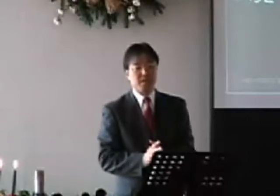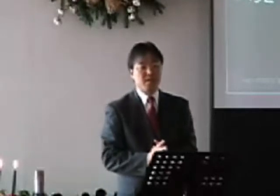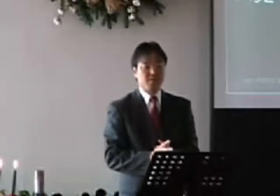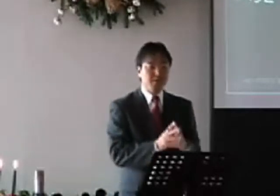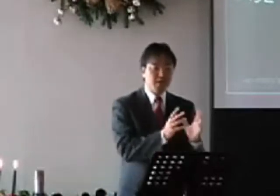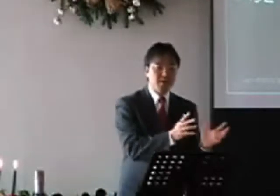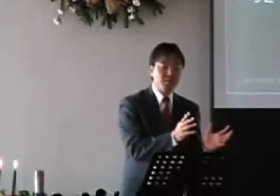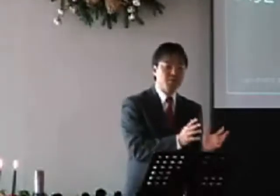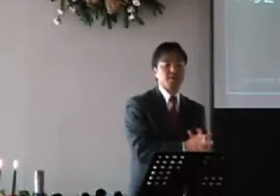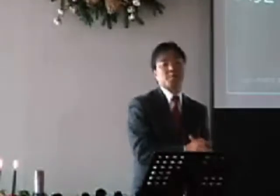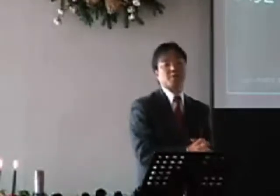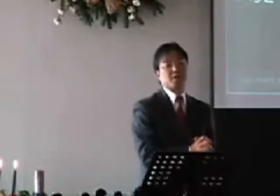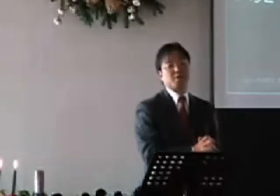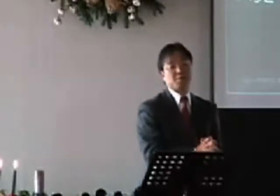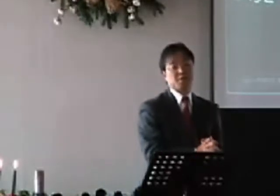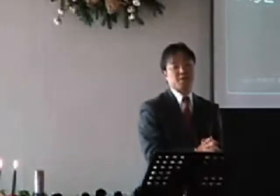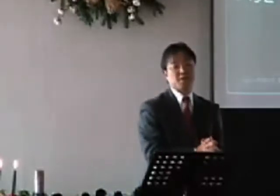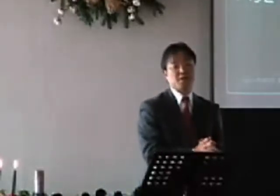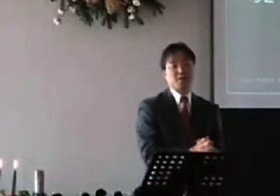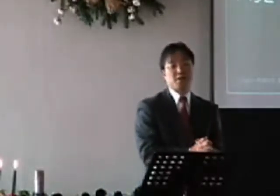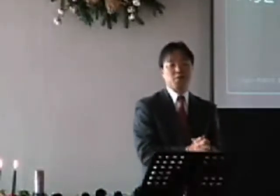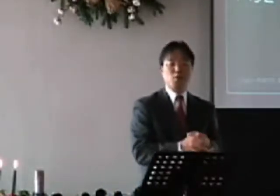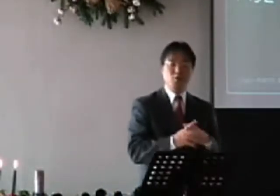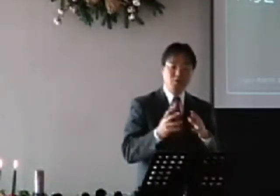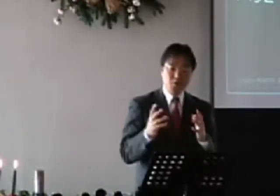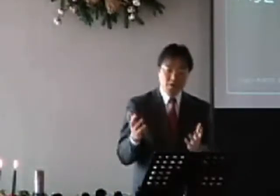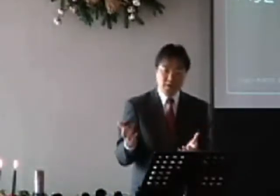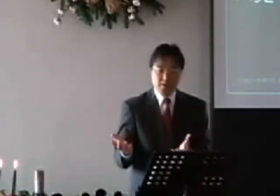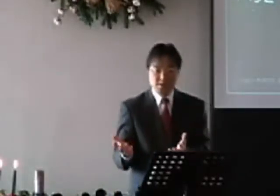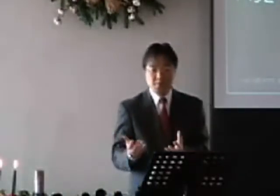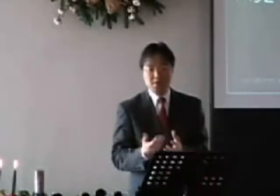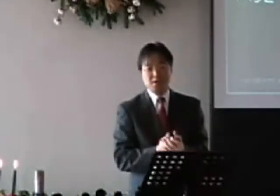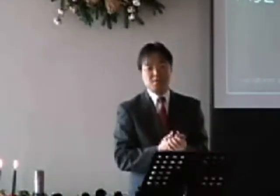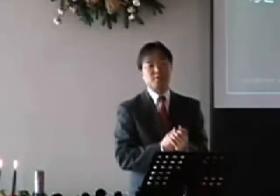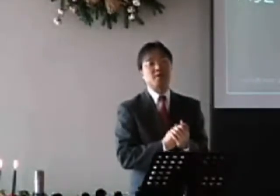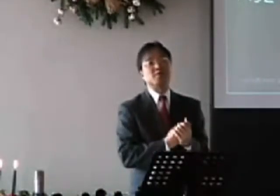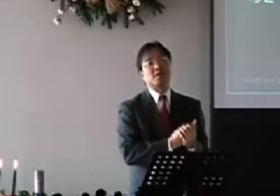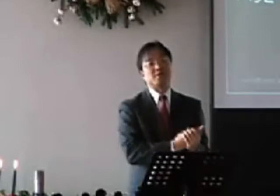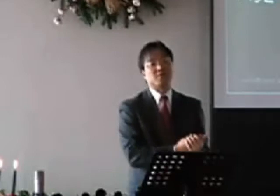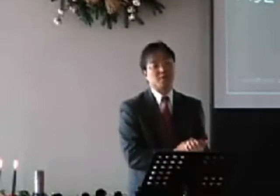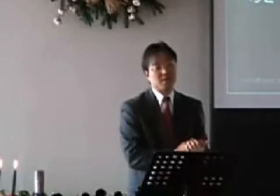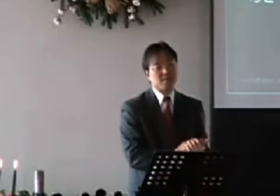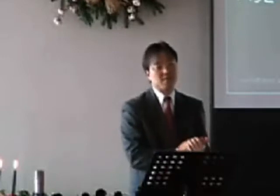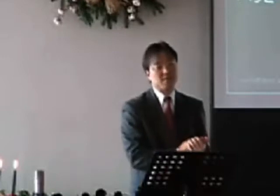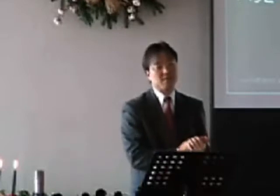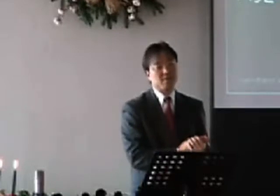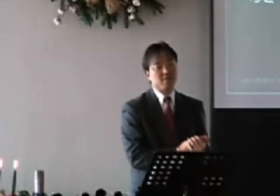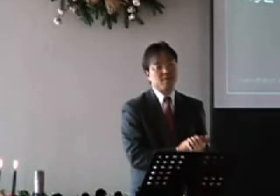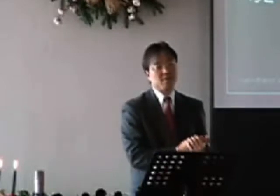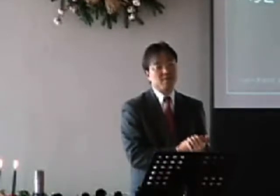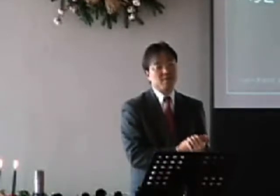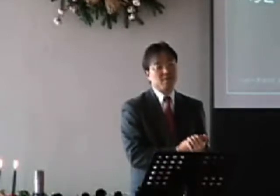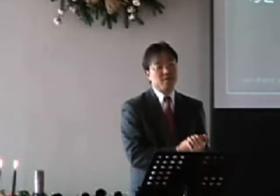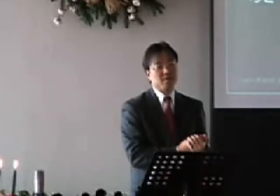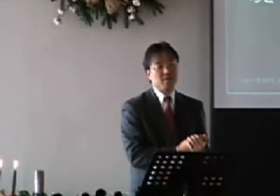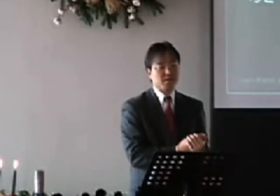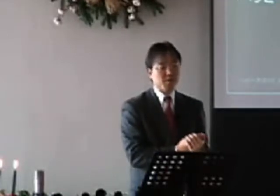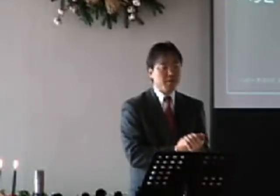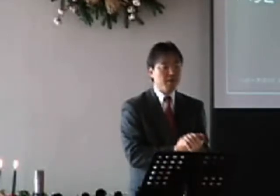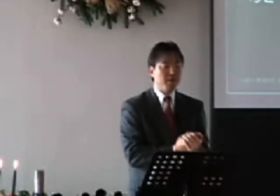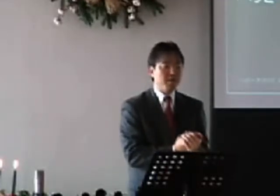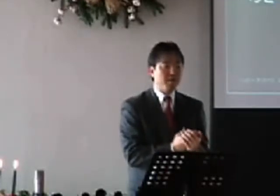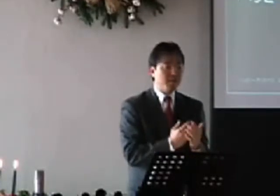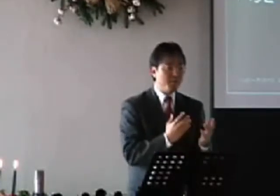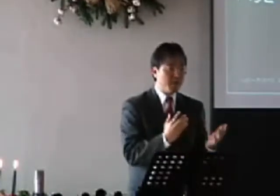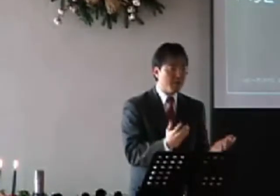はイエス様が私たちを探しに来てくださった。羊飼いたちもイエス様を探しに来